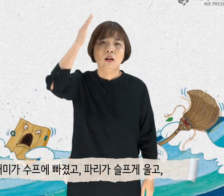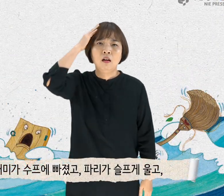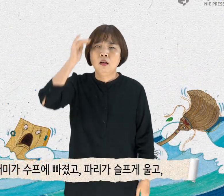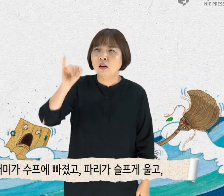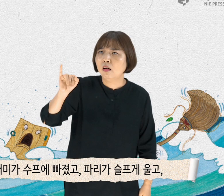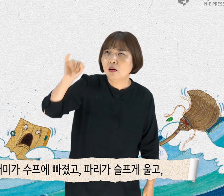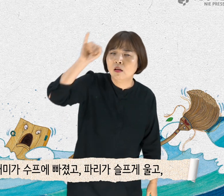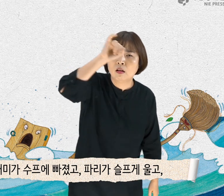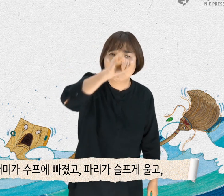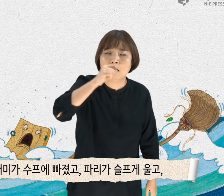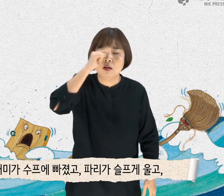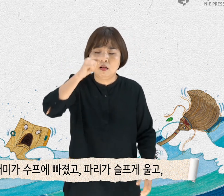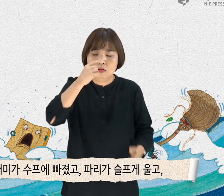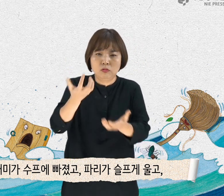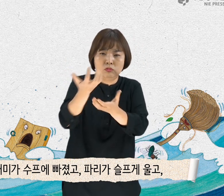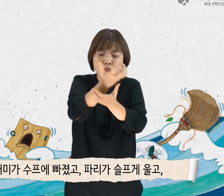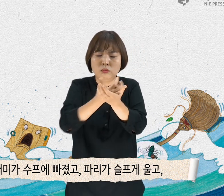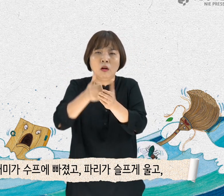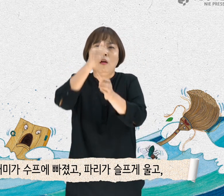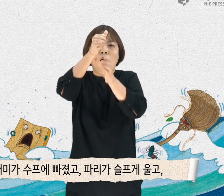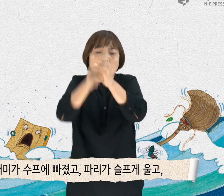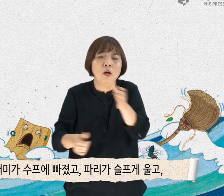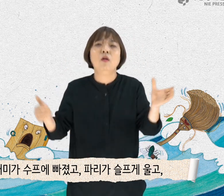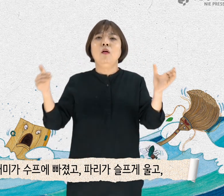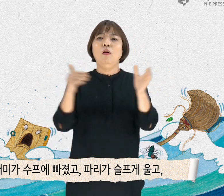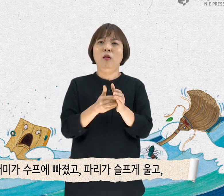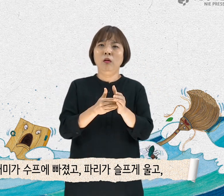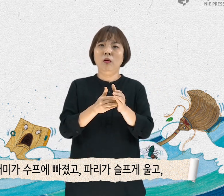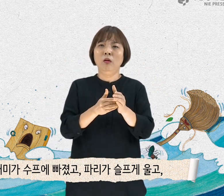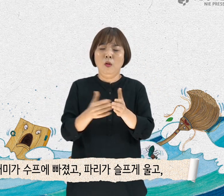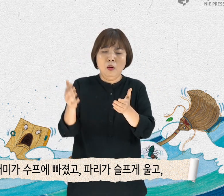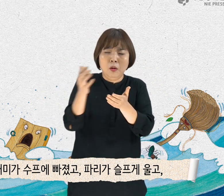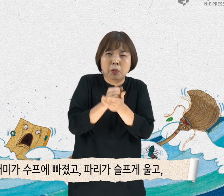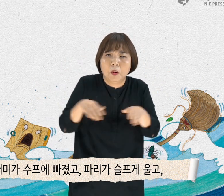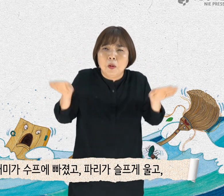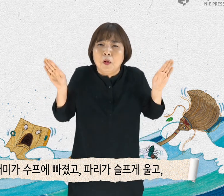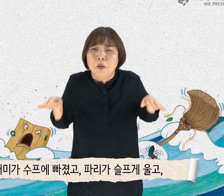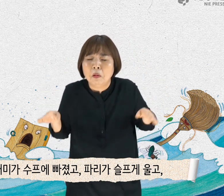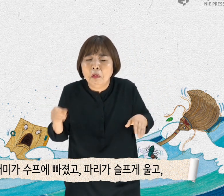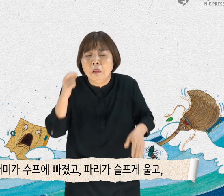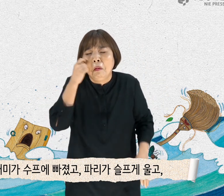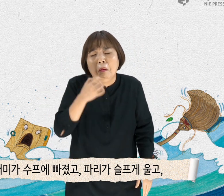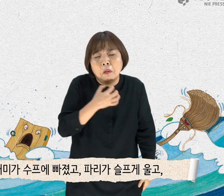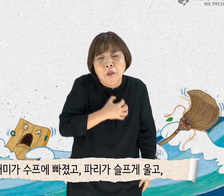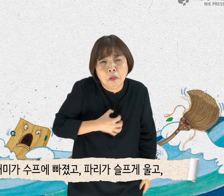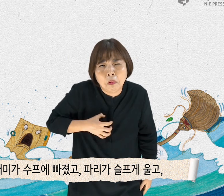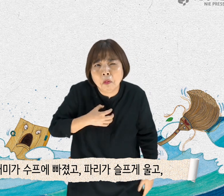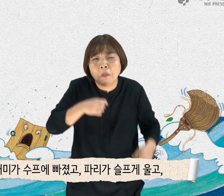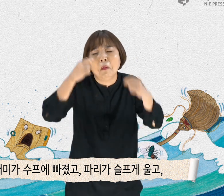아니, 거미가 수프에 빠졌고 파리가 슬프게 울고